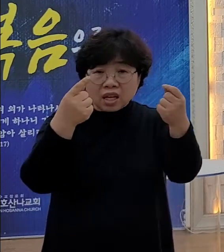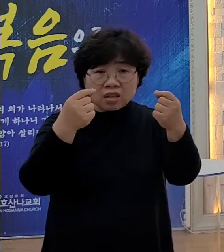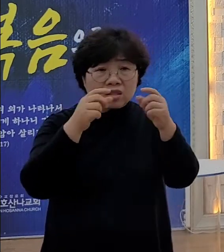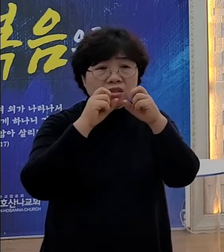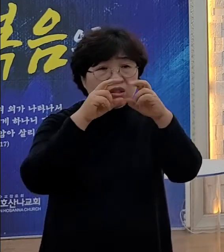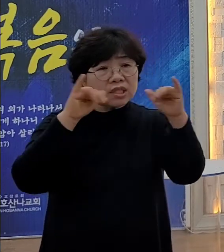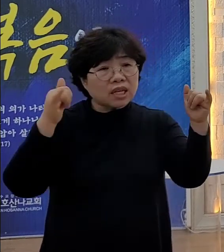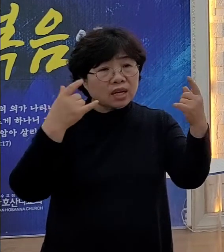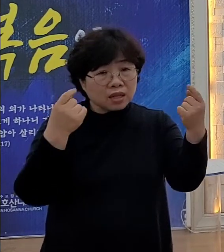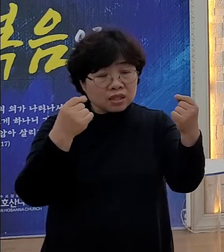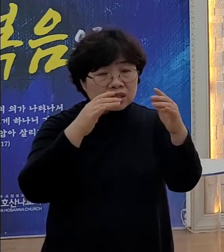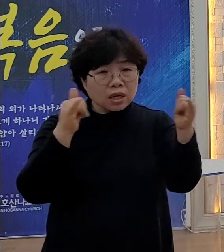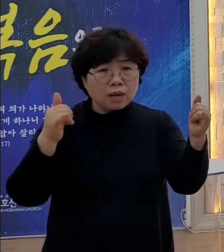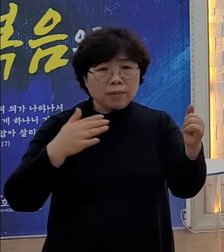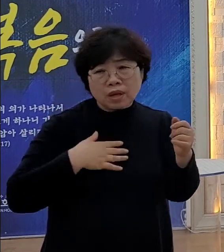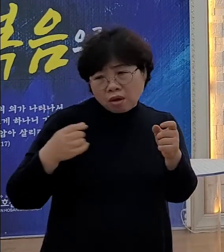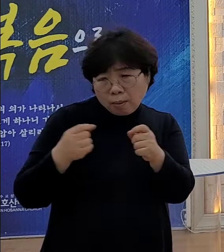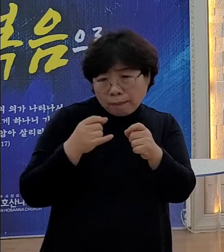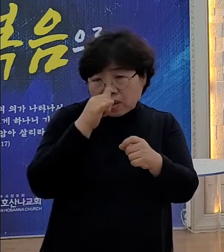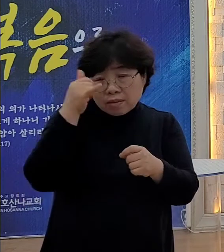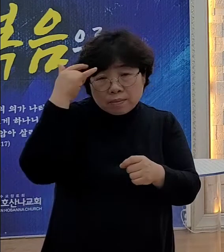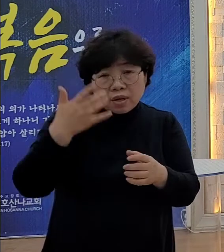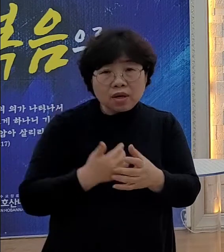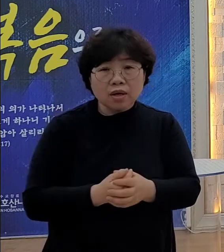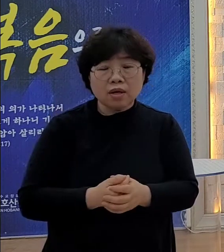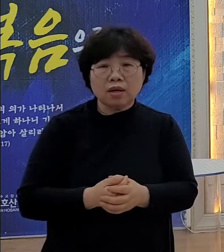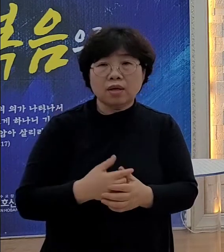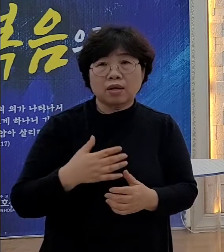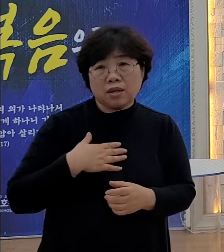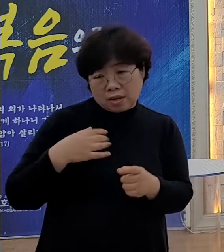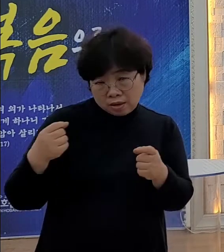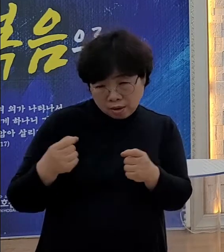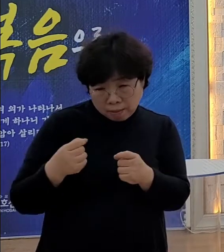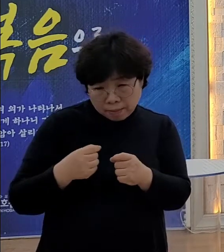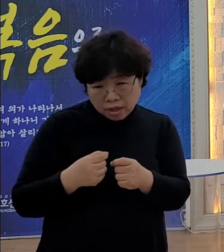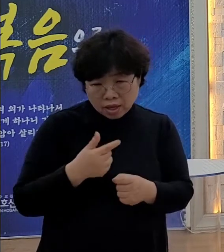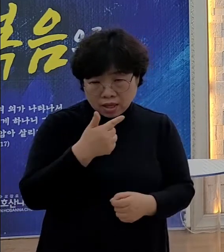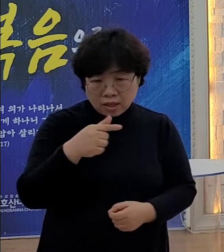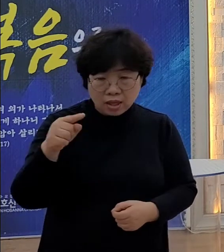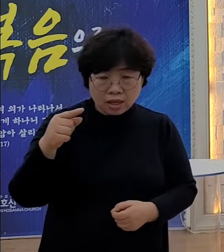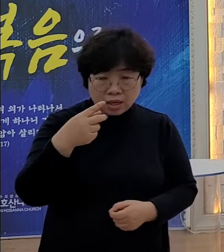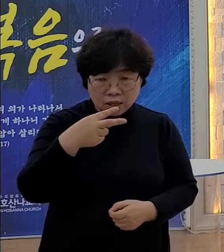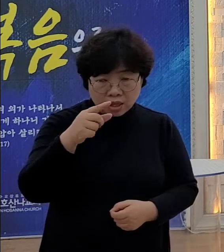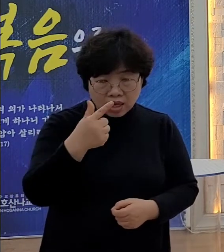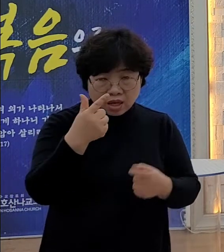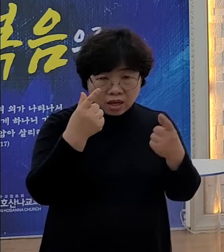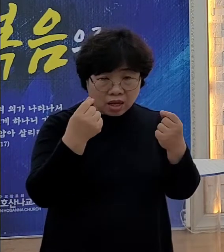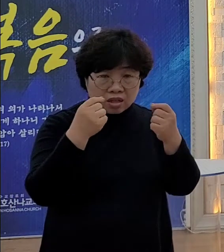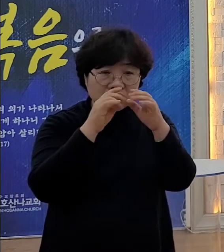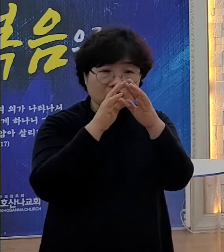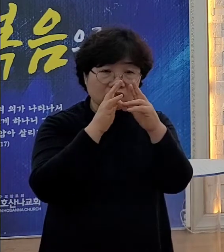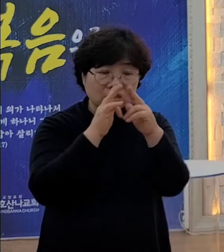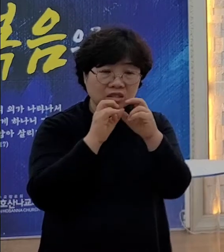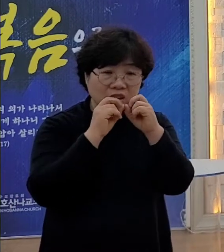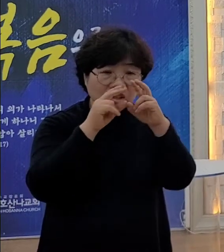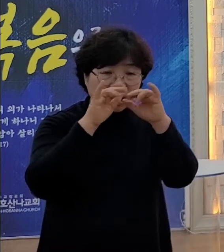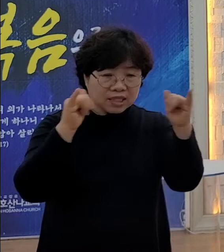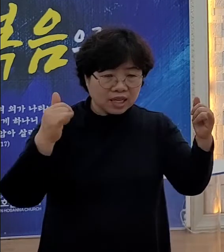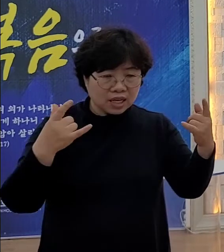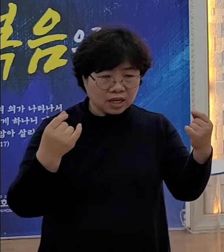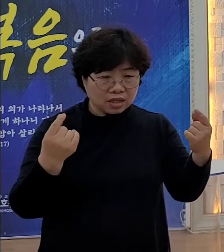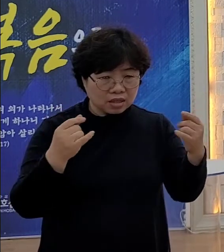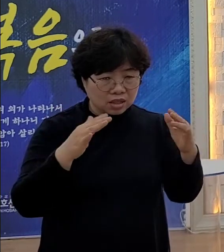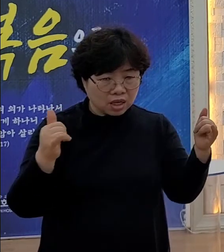한번 잘 살펴보세요. 내 곁에는 나단 같은 분이 있는가? 한번